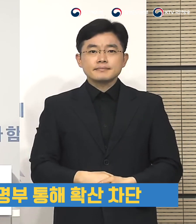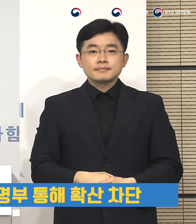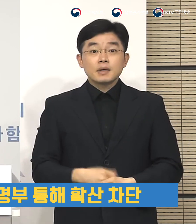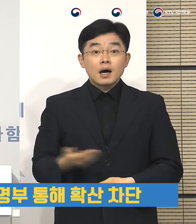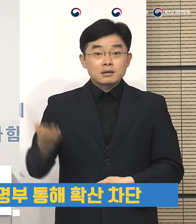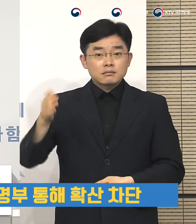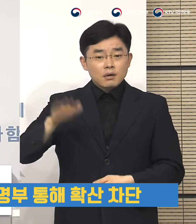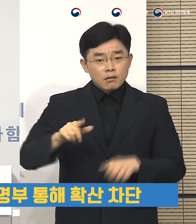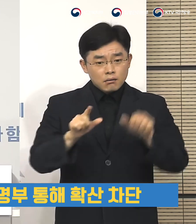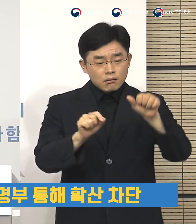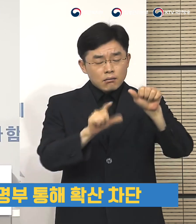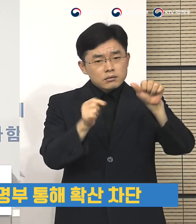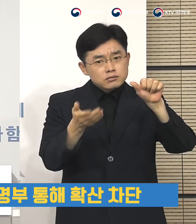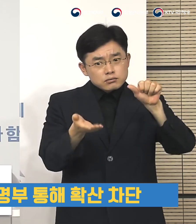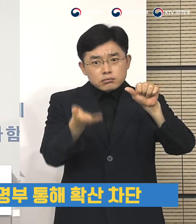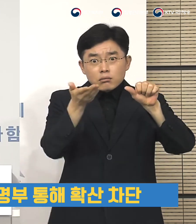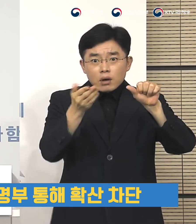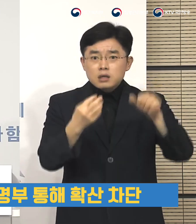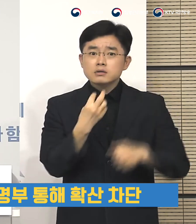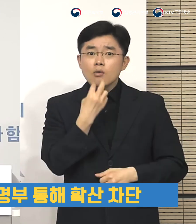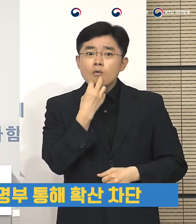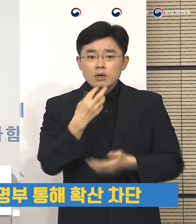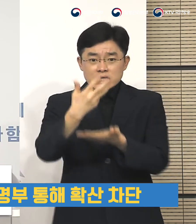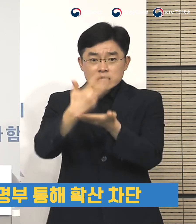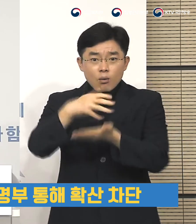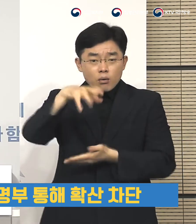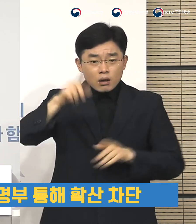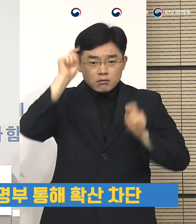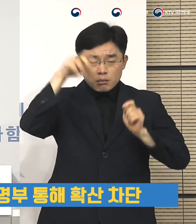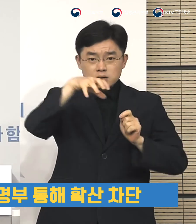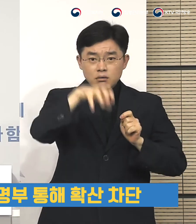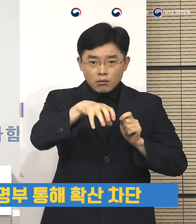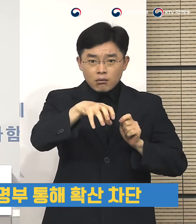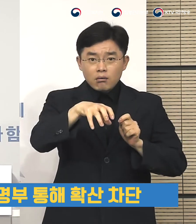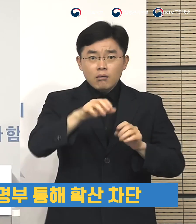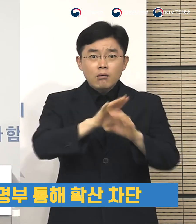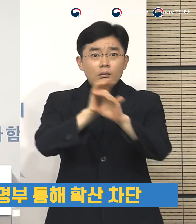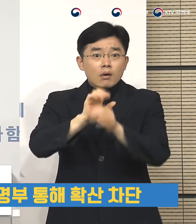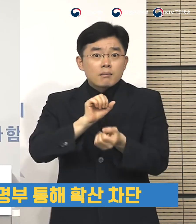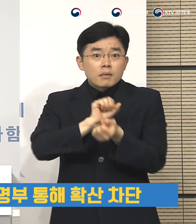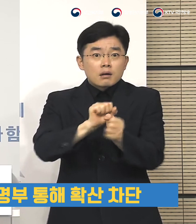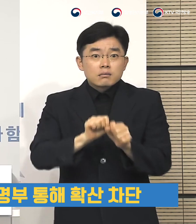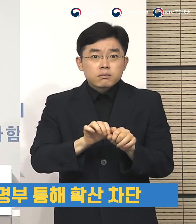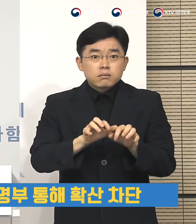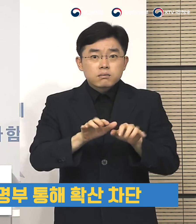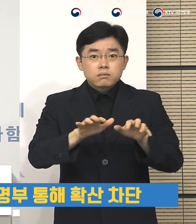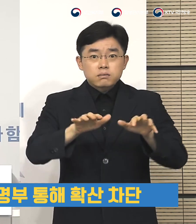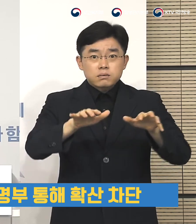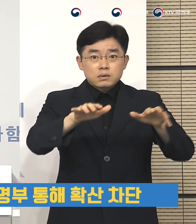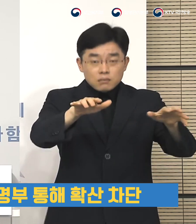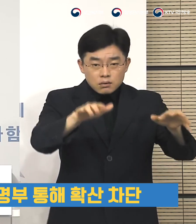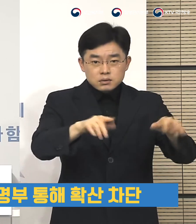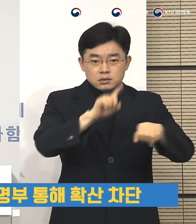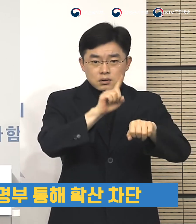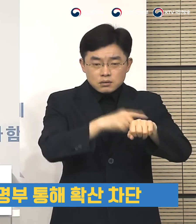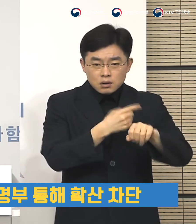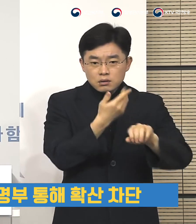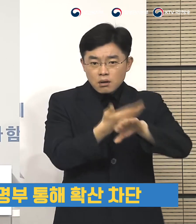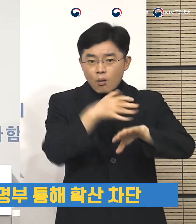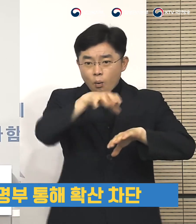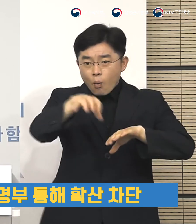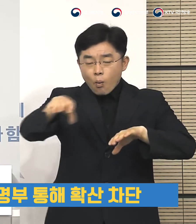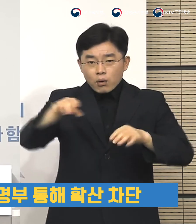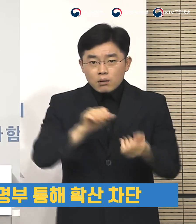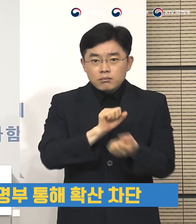그러나 5월 초부터 이태원의 한 클럽에서 시작한 두 번째의 전파가 연쇄적인 집단 감염으로